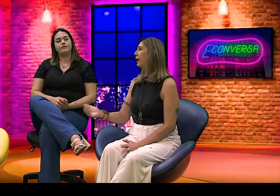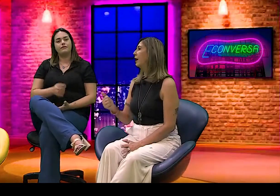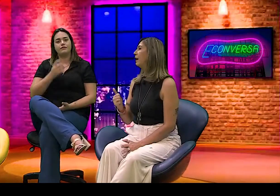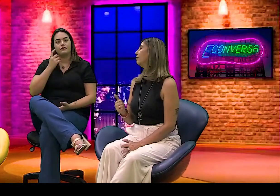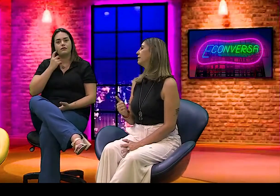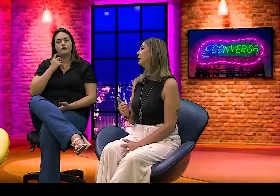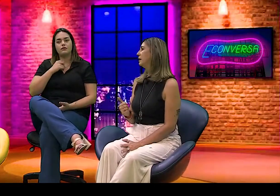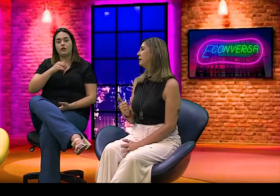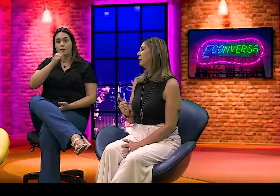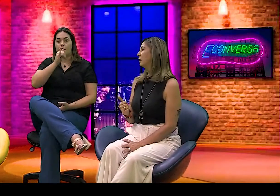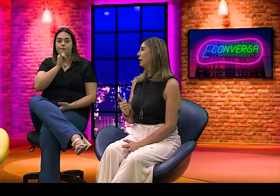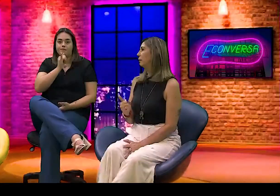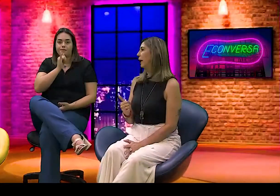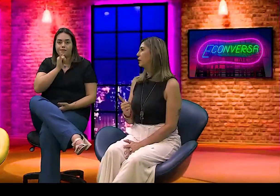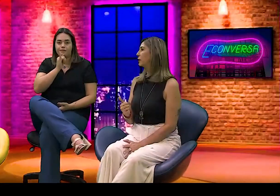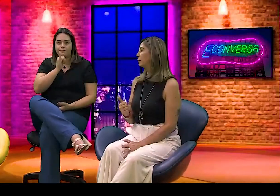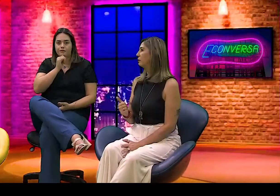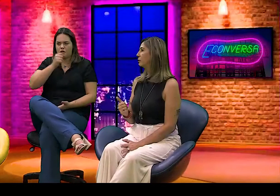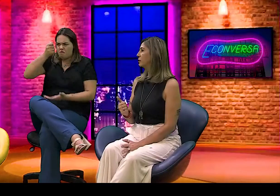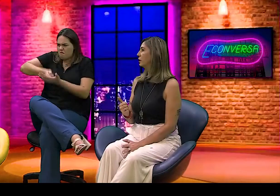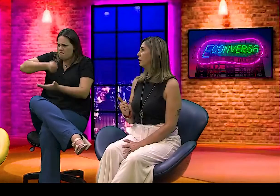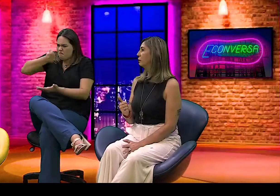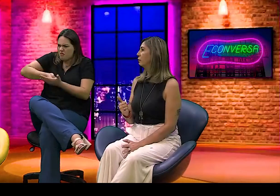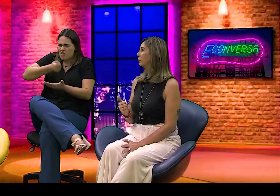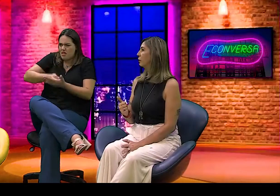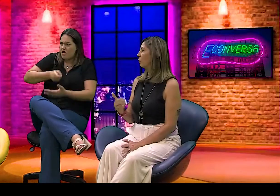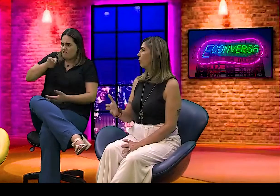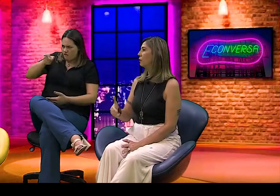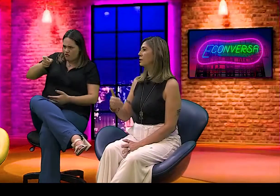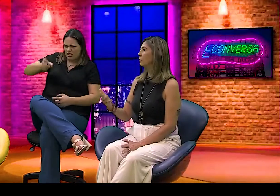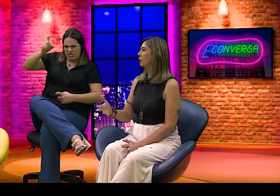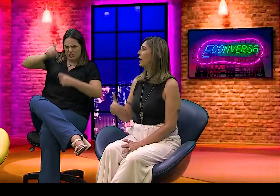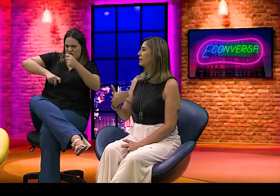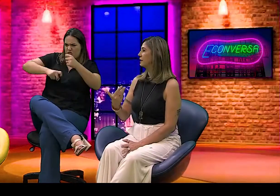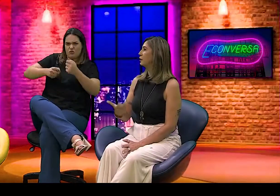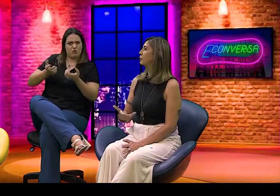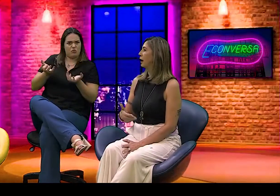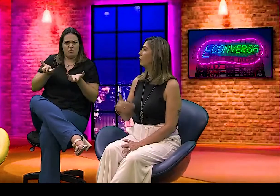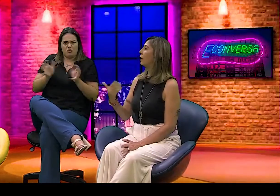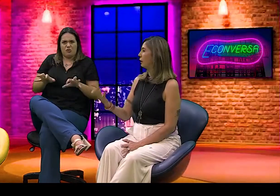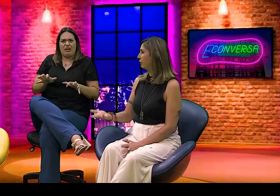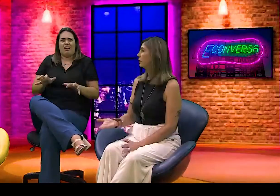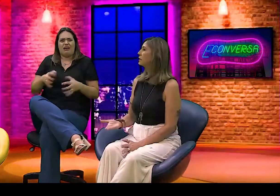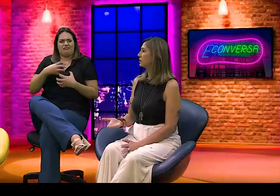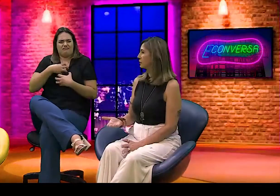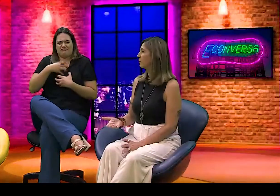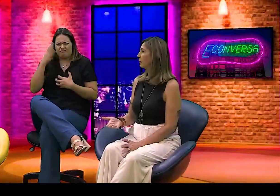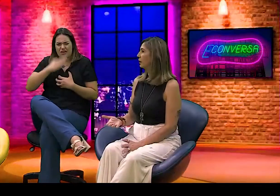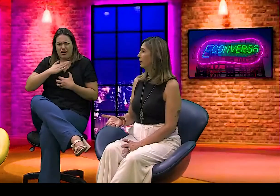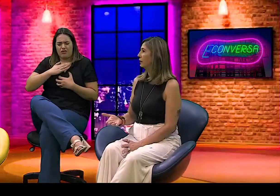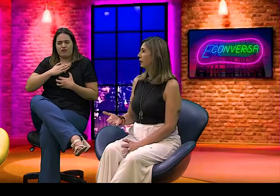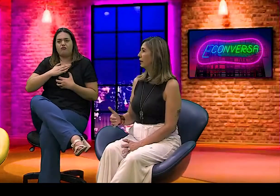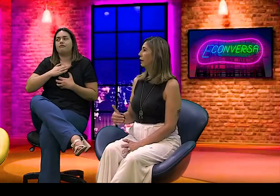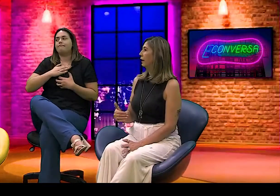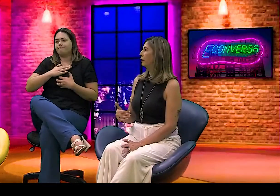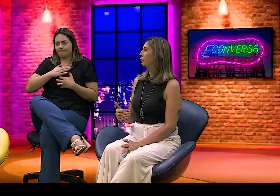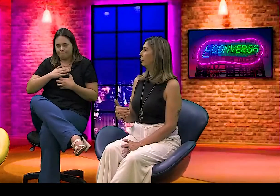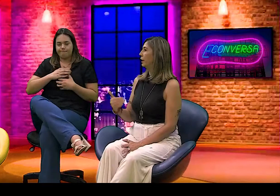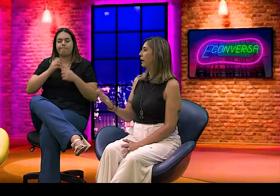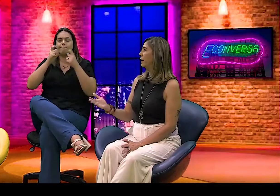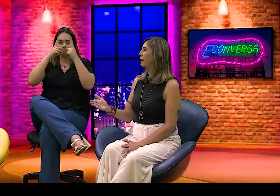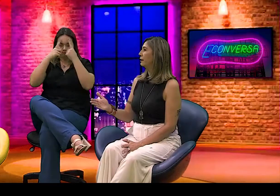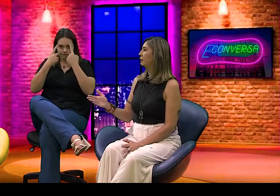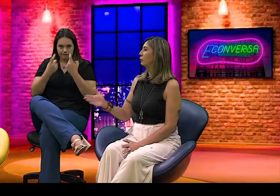Te obrigar a fazer práticas que você não gosta ou não quer, se sente mal, é uma violência sexual, né?